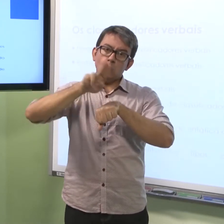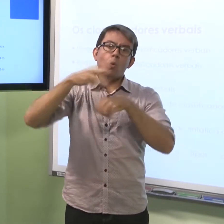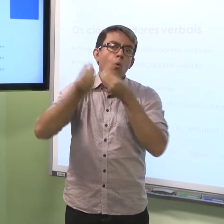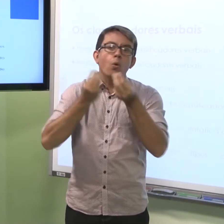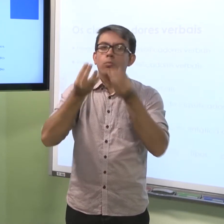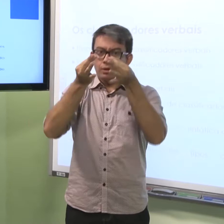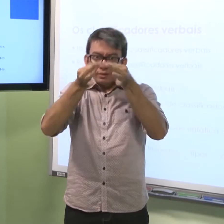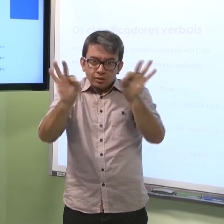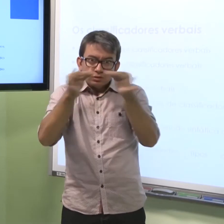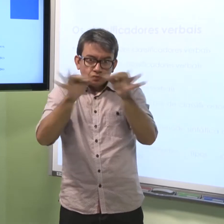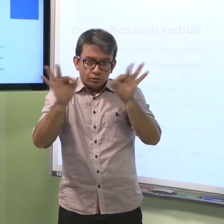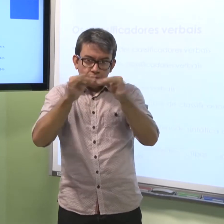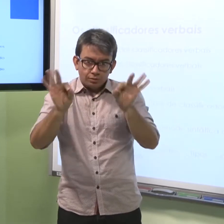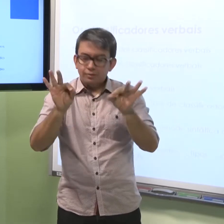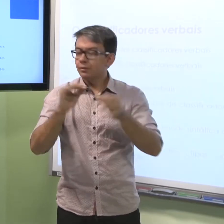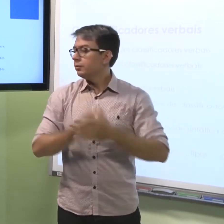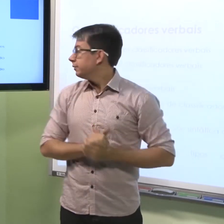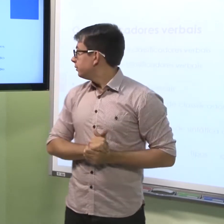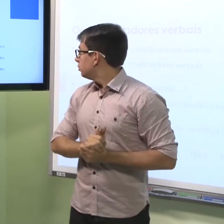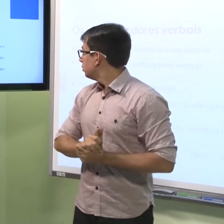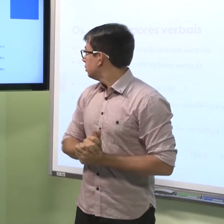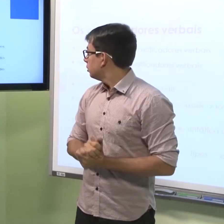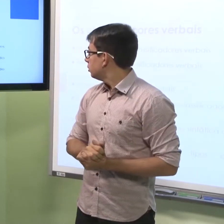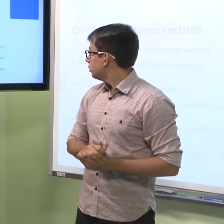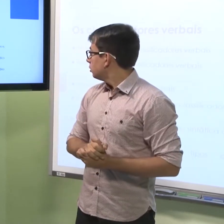Como que é a sintaxe desse argumento?